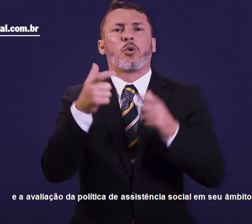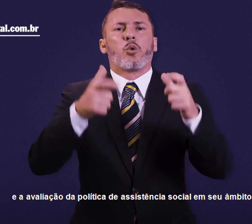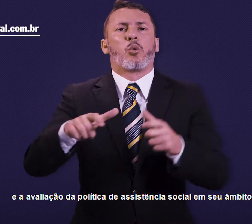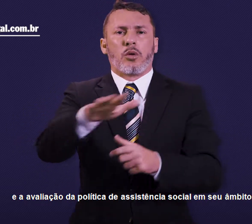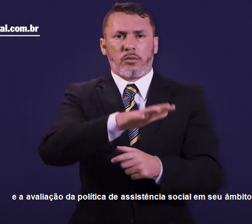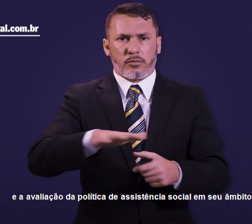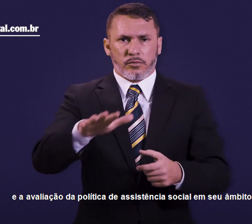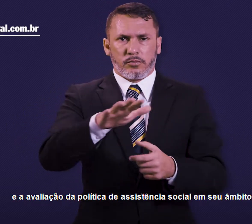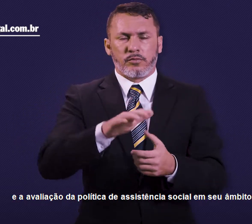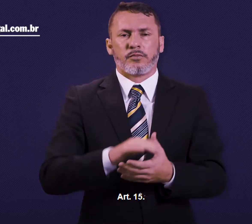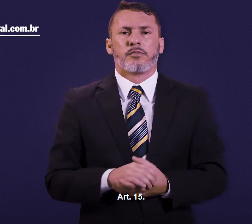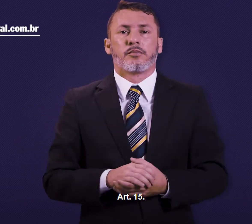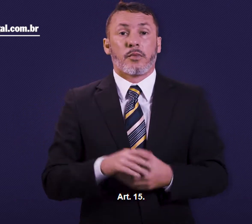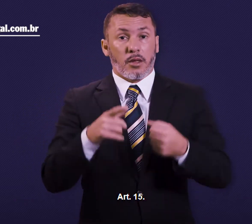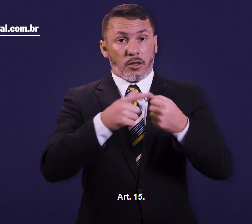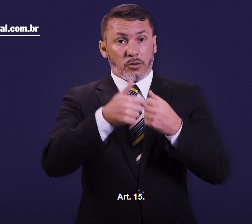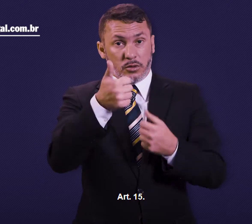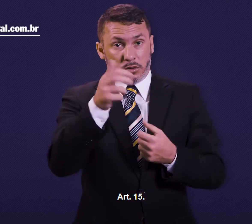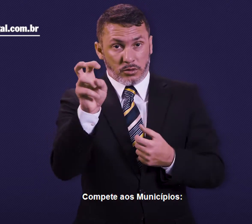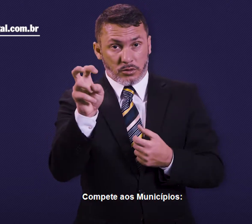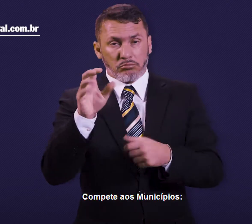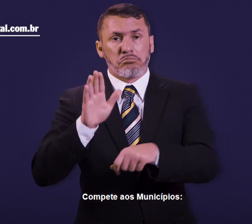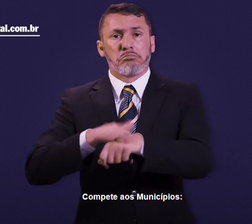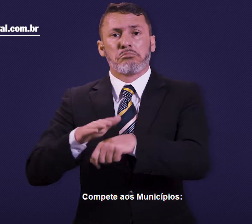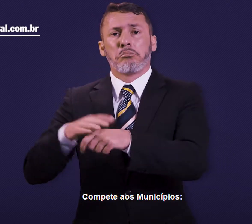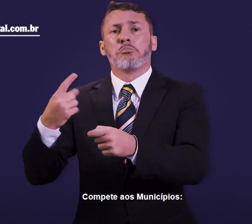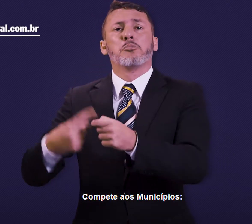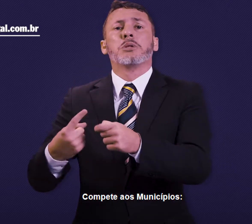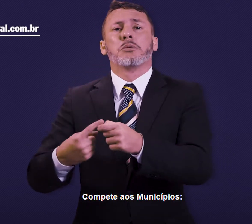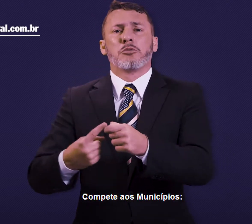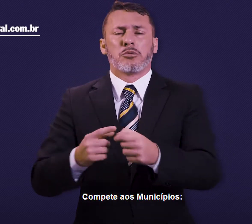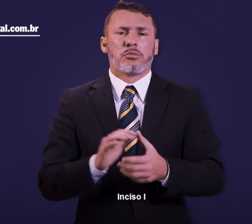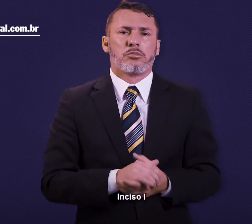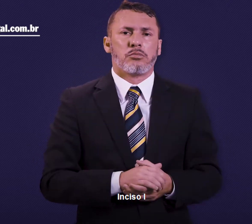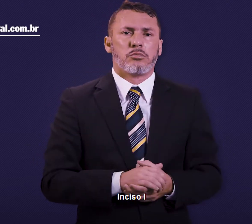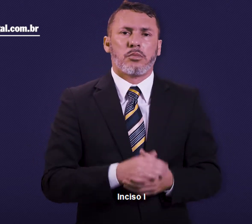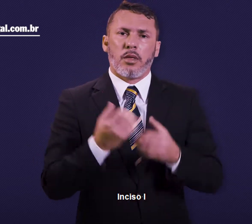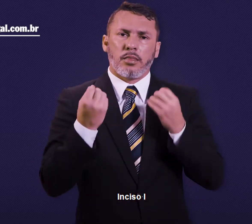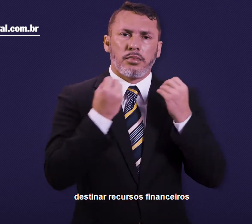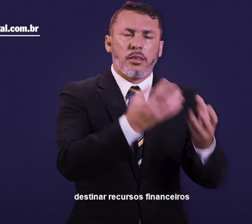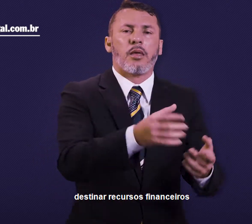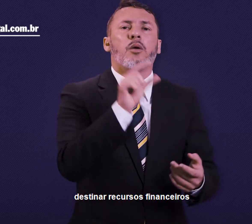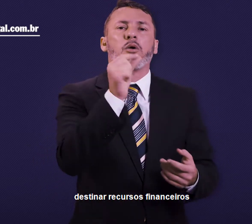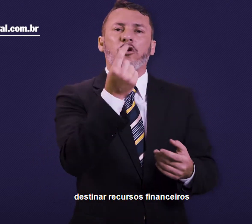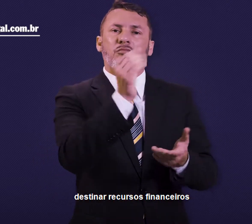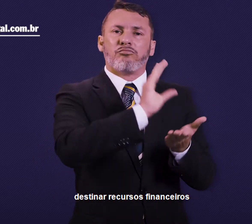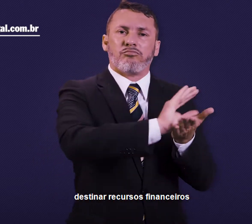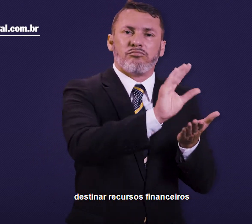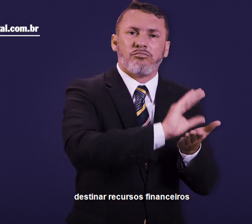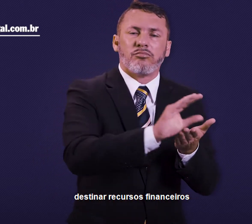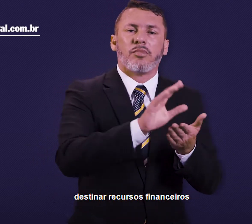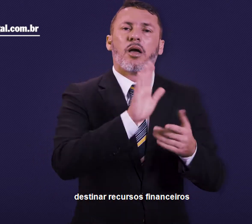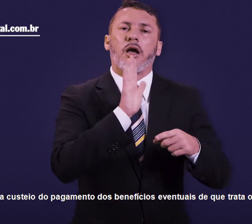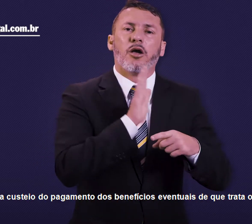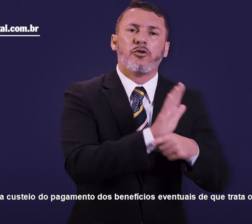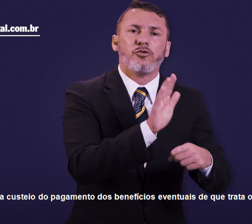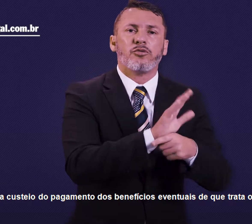social em seu âmbito. Artigo 15. Compete aos municípios. Inciso 1. Destinar recursos financeiros para custeio